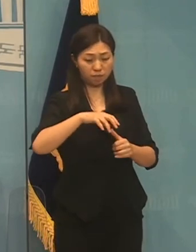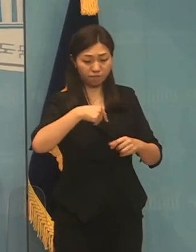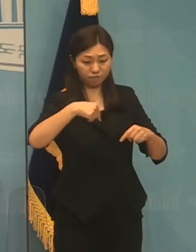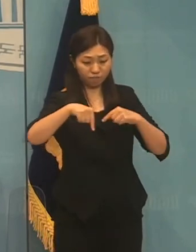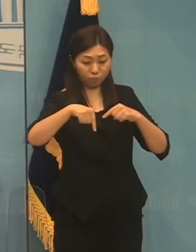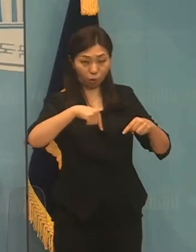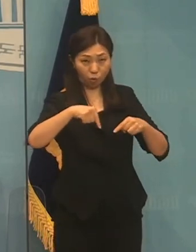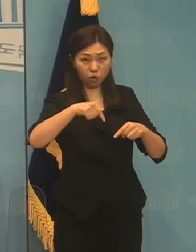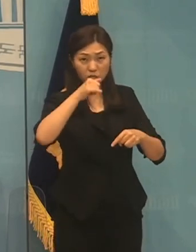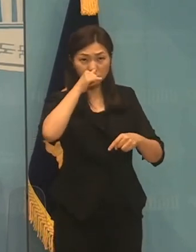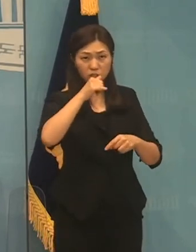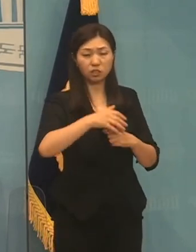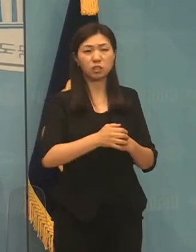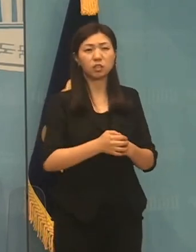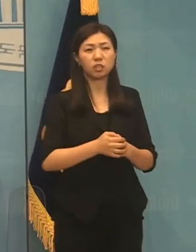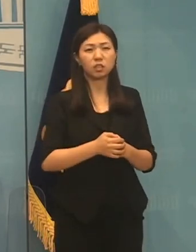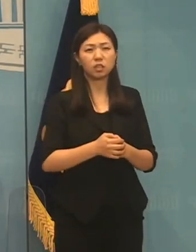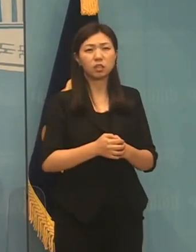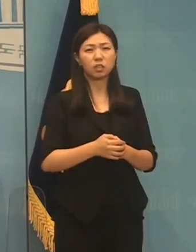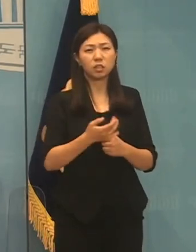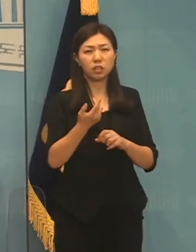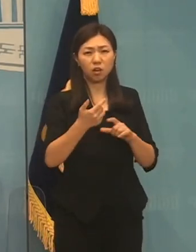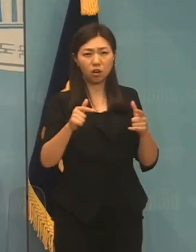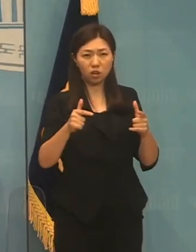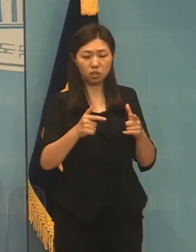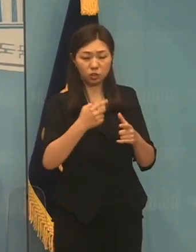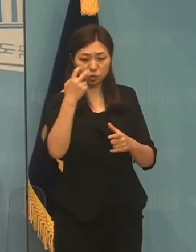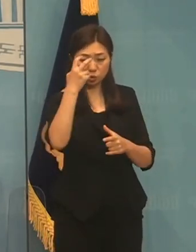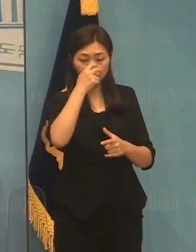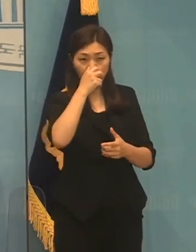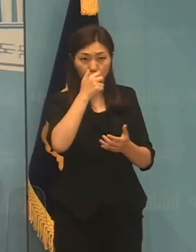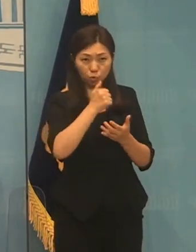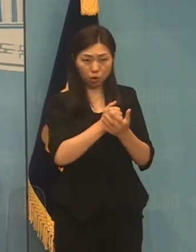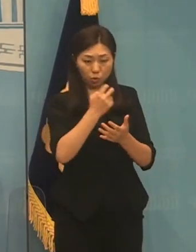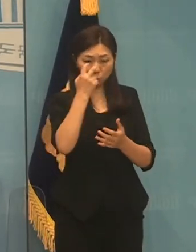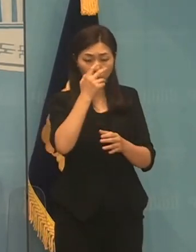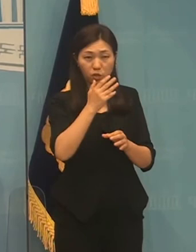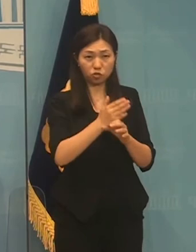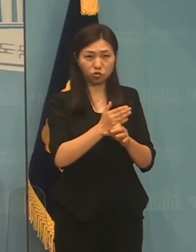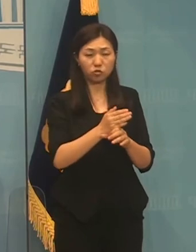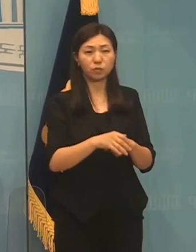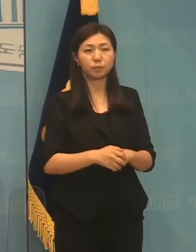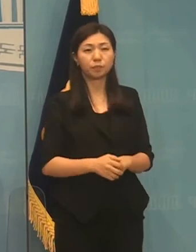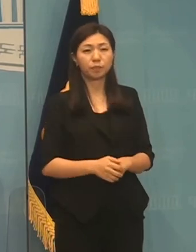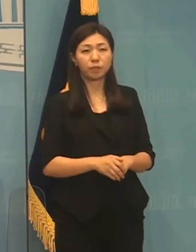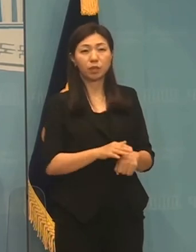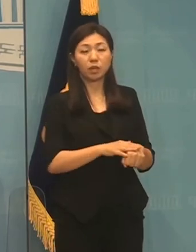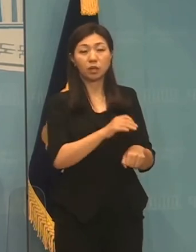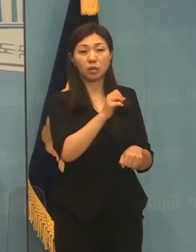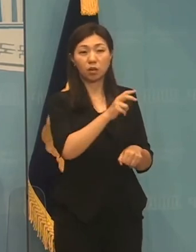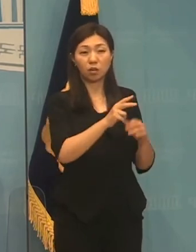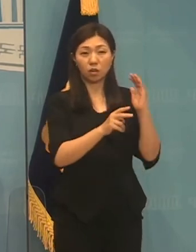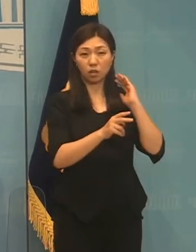여적죄로 수사를 받고 여당 대통령 후보와 일제로부터